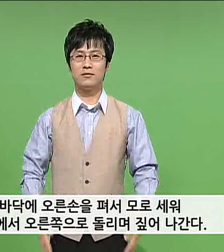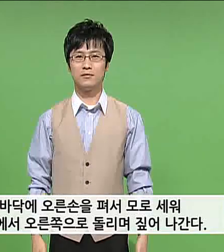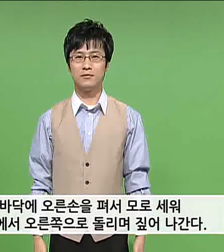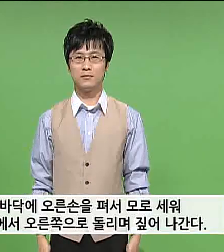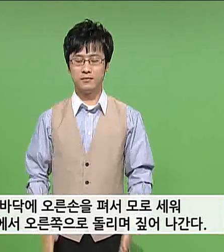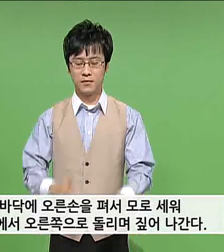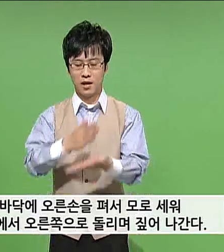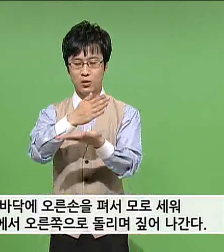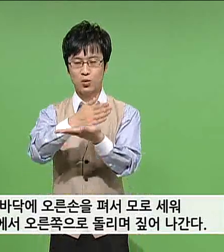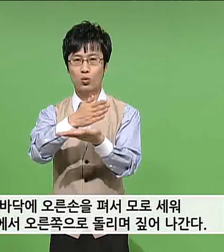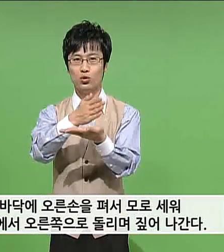종류,